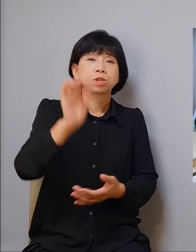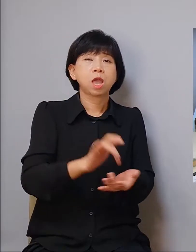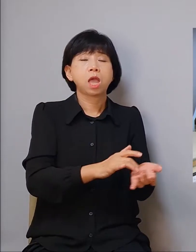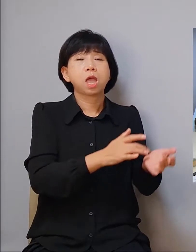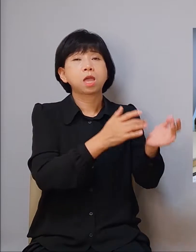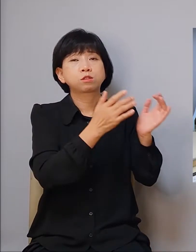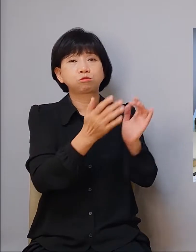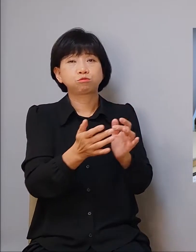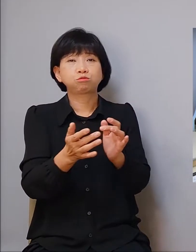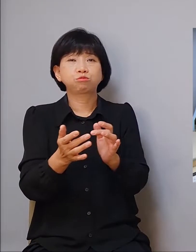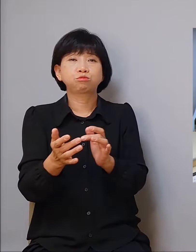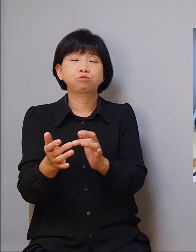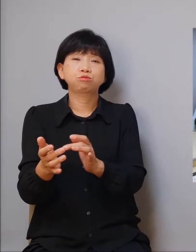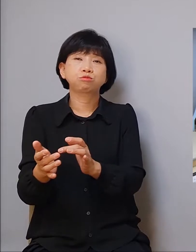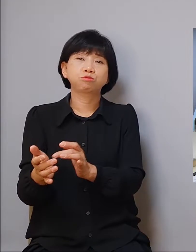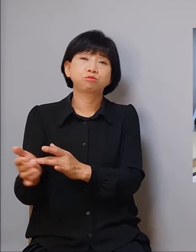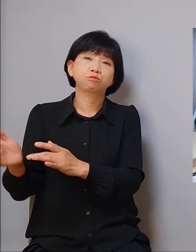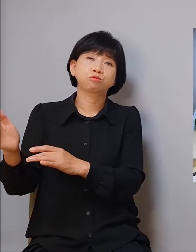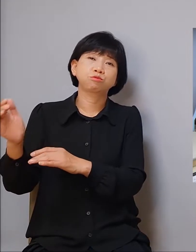주 예수